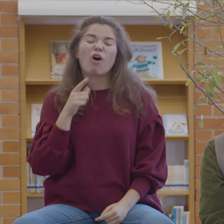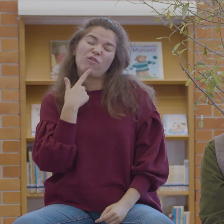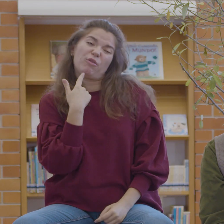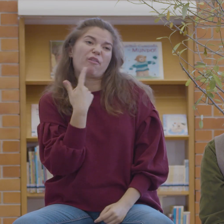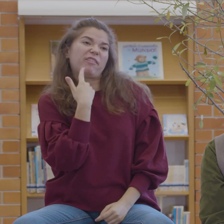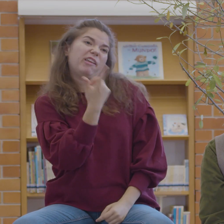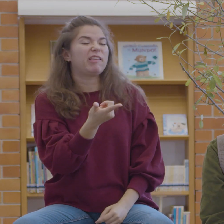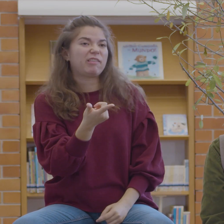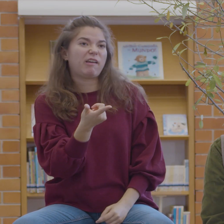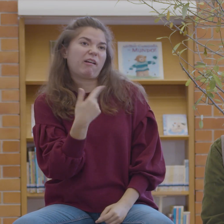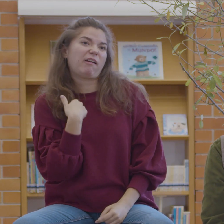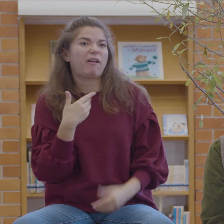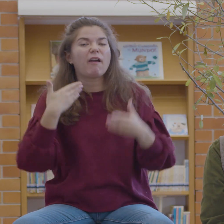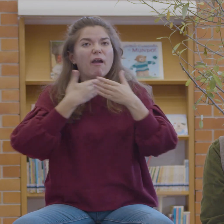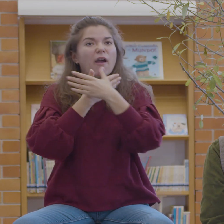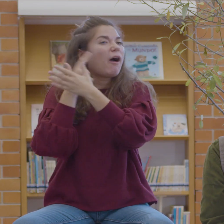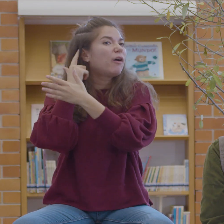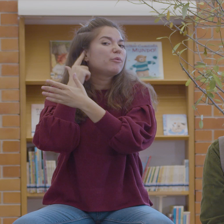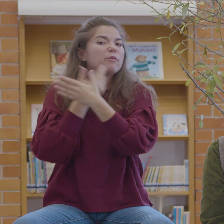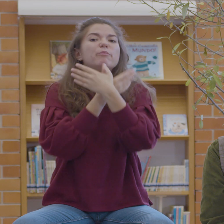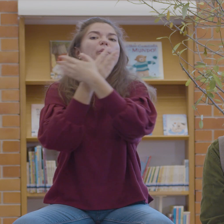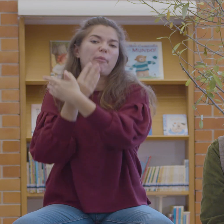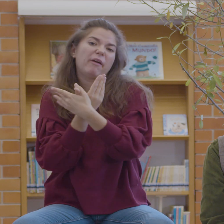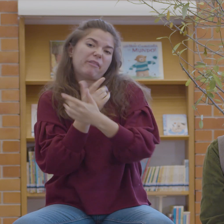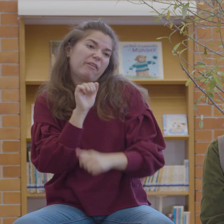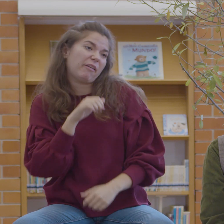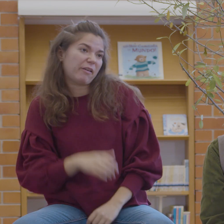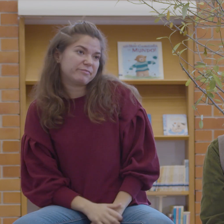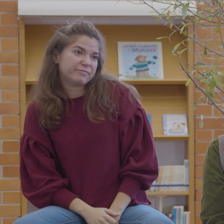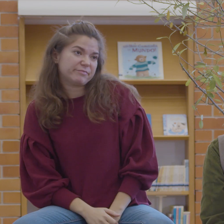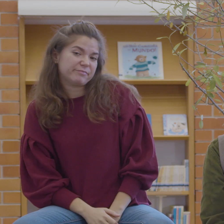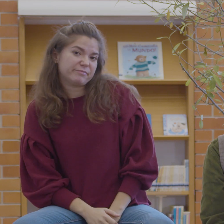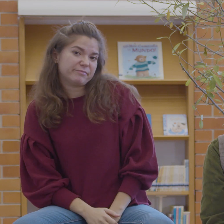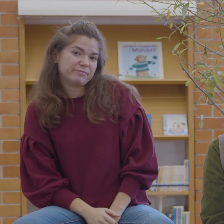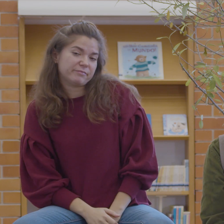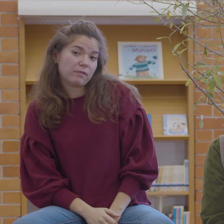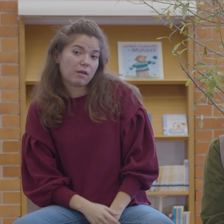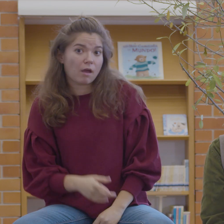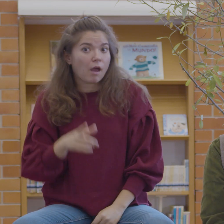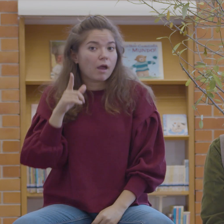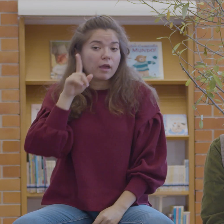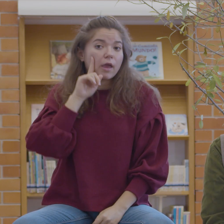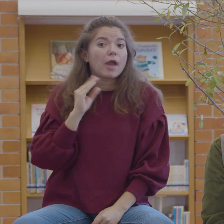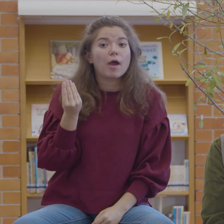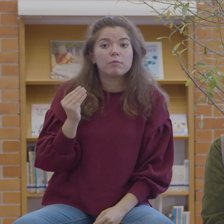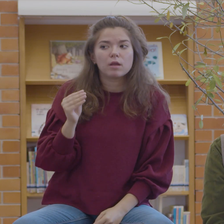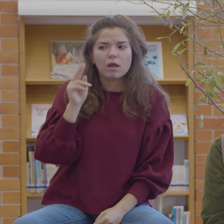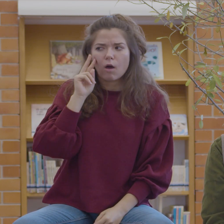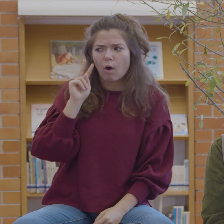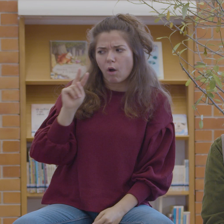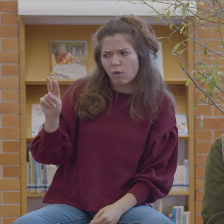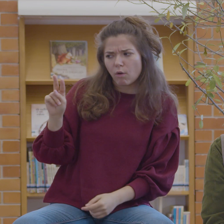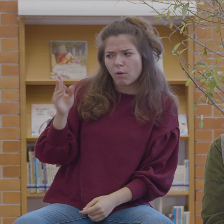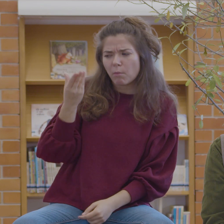vais dizer-nos que são orelhas de borboleta? E a Mara olhou para